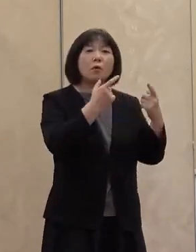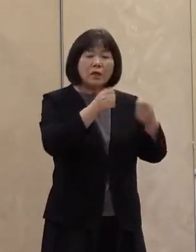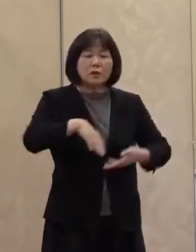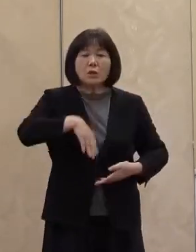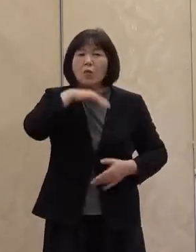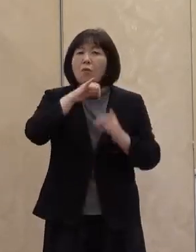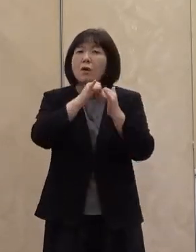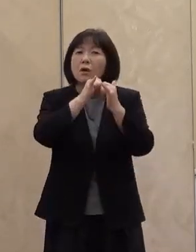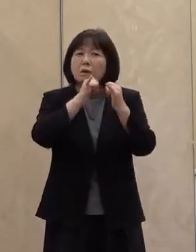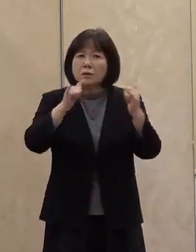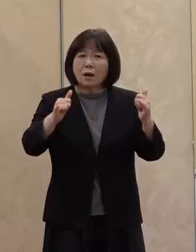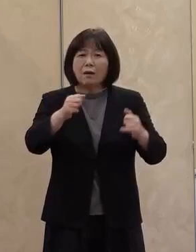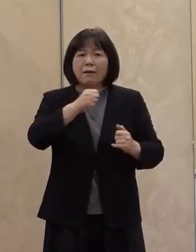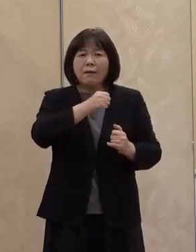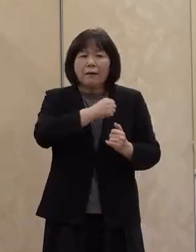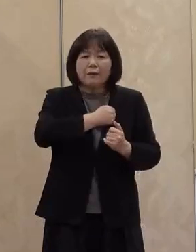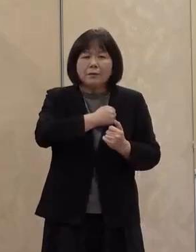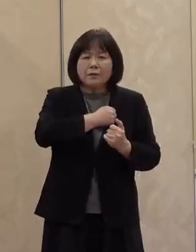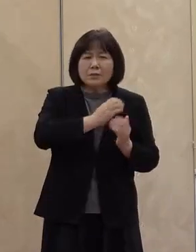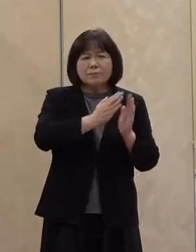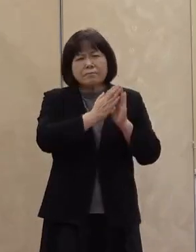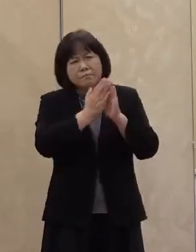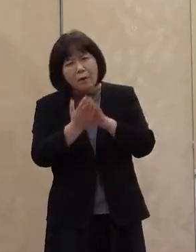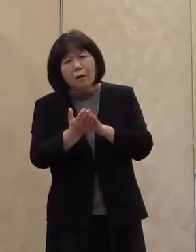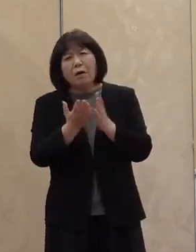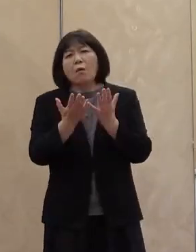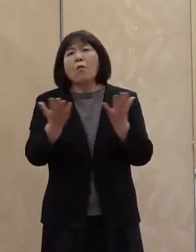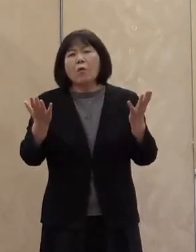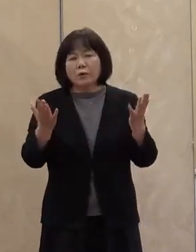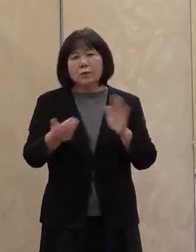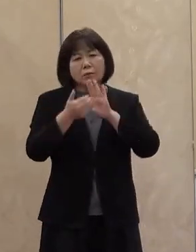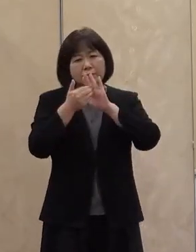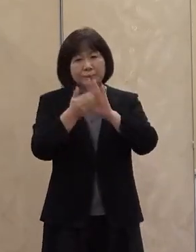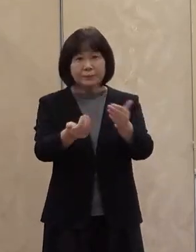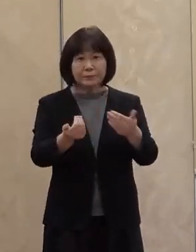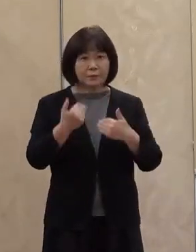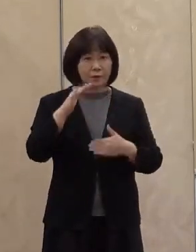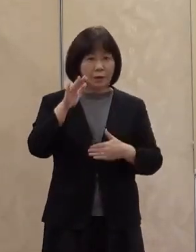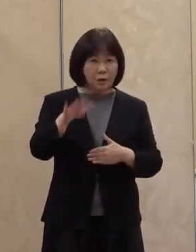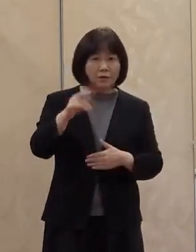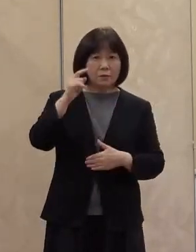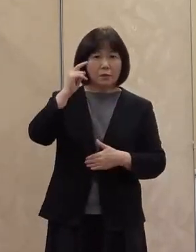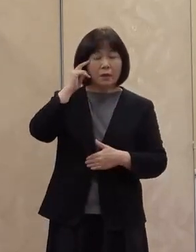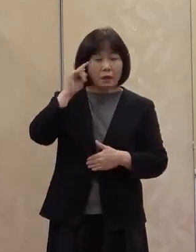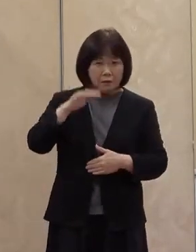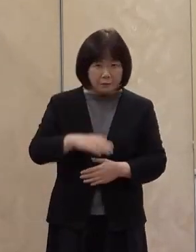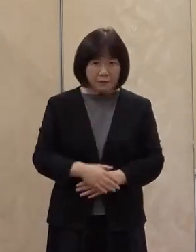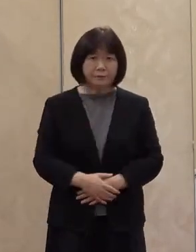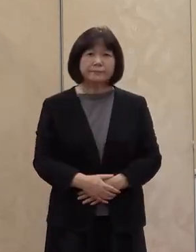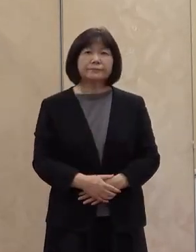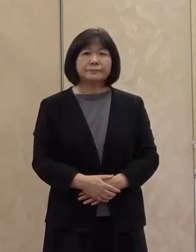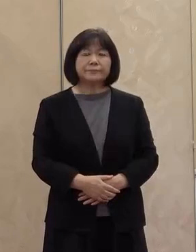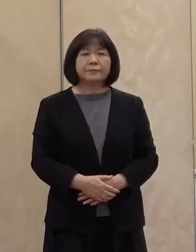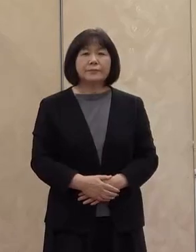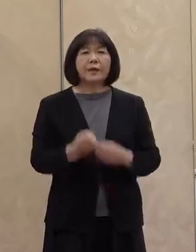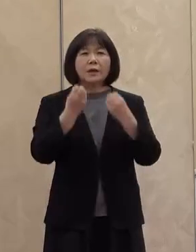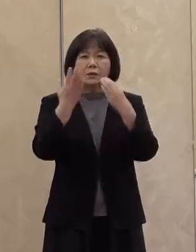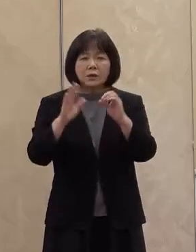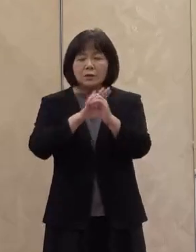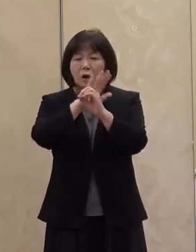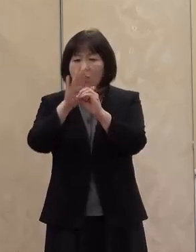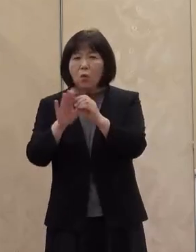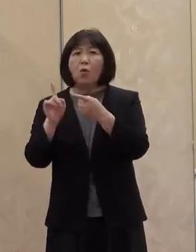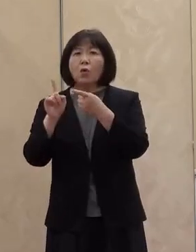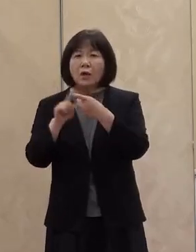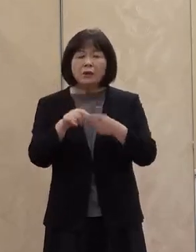齢者の方がやっぱ命を落としてしまう、それを防いでいかなきゃいけない、というのが一つの大きなポイント。新型コロナとインフルエンザの併